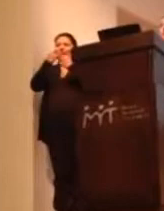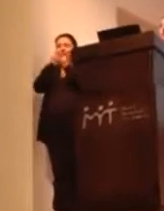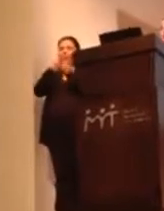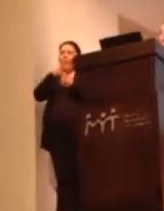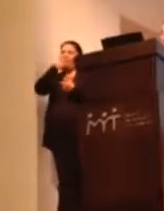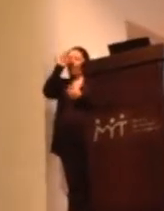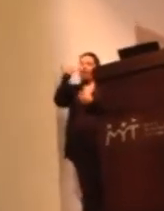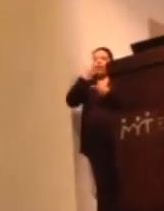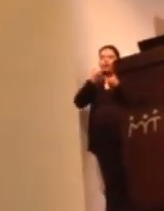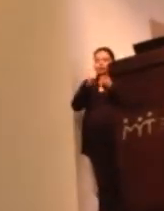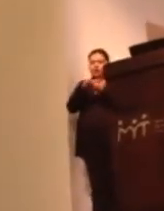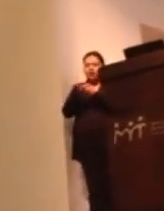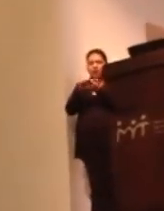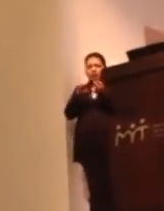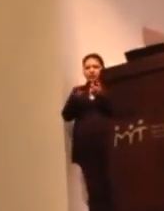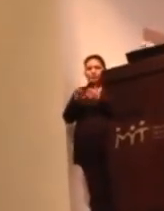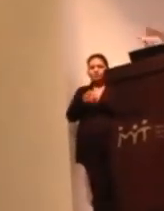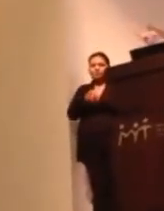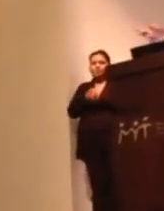El videojuego.